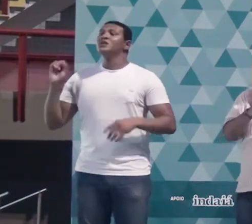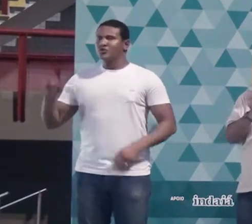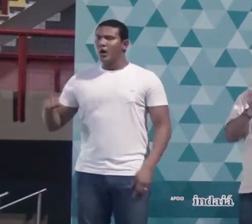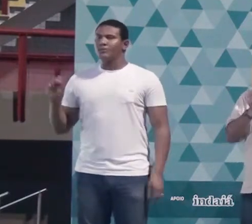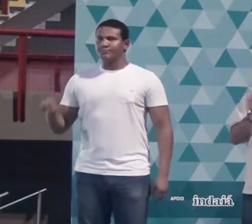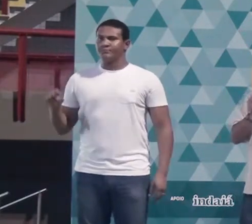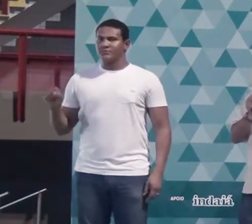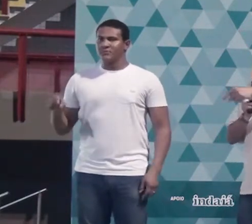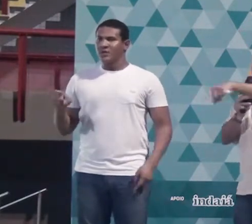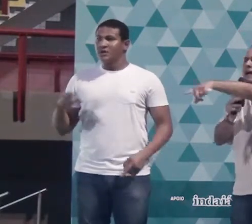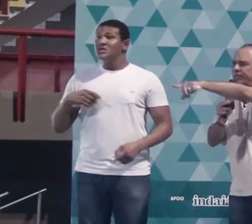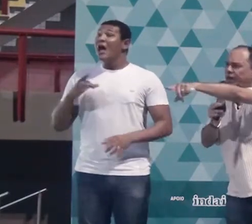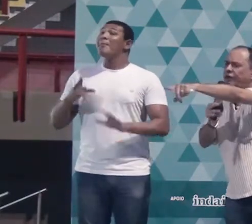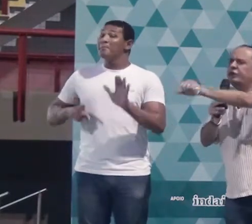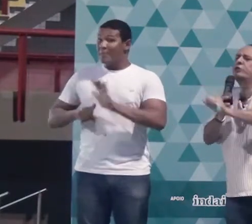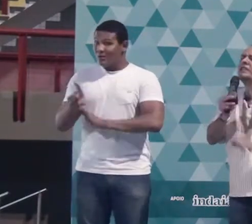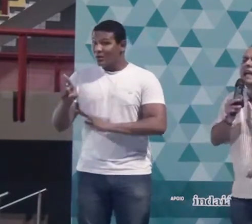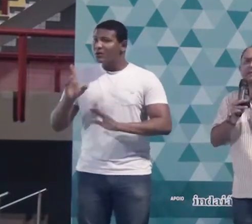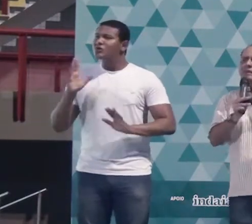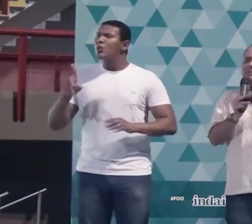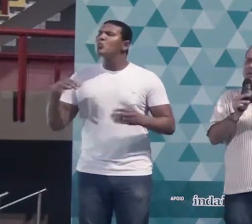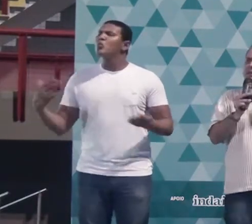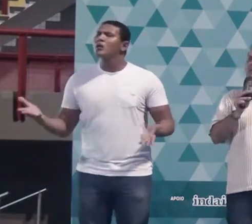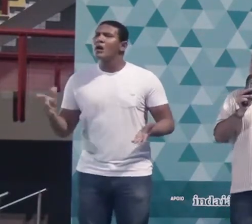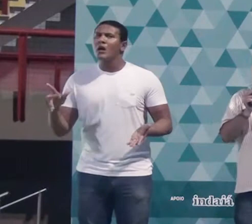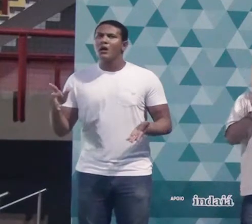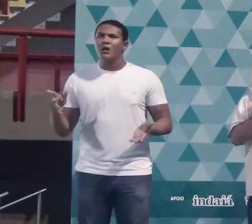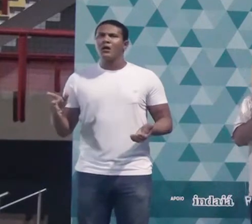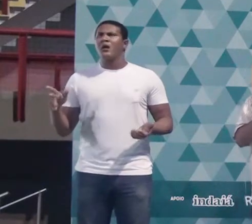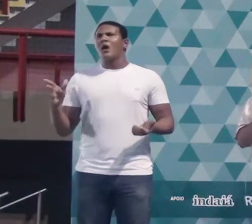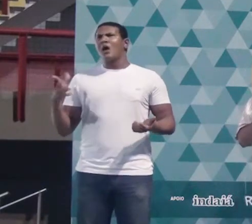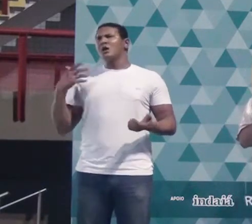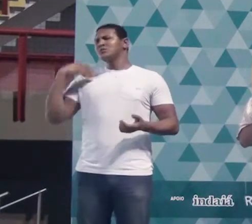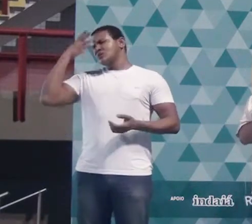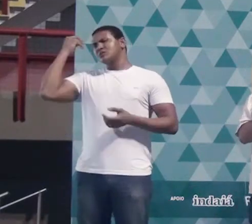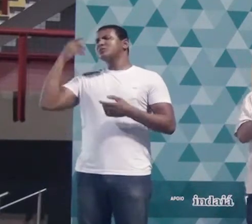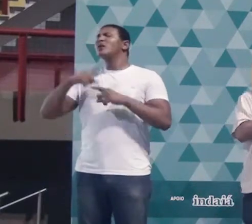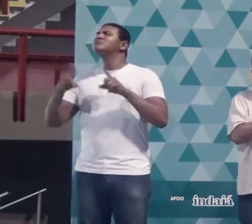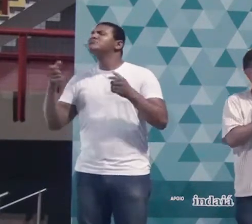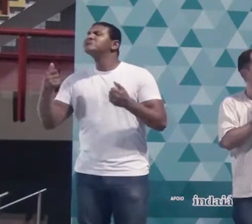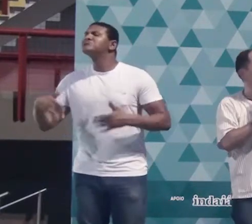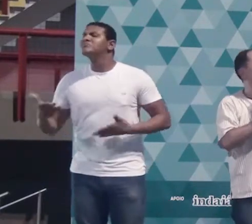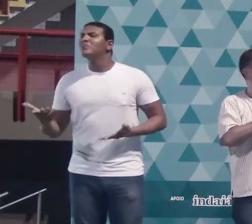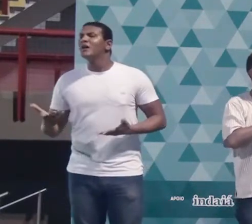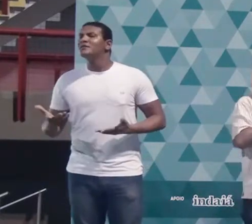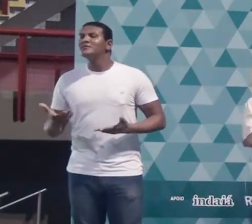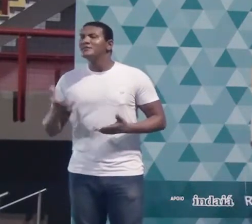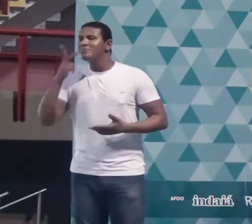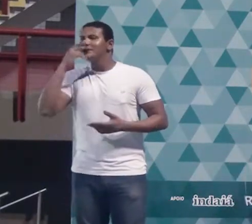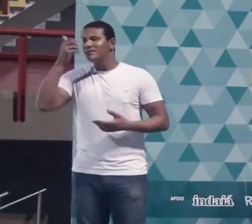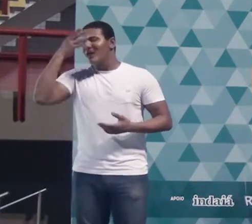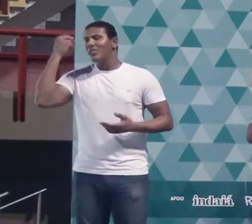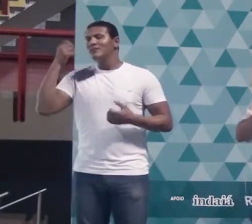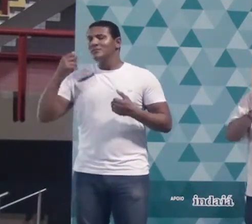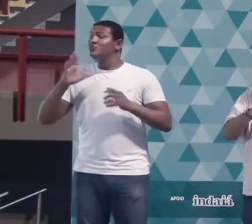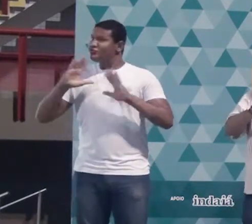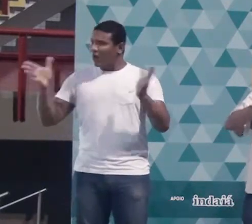Já. Se a pessoa perguntar, e o que é? Você... Não, esqueci, mas diga aí. Mas, enfim, diga que já